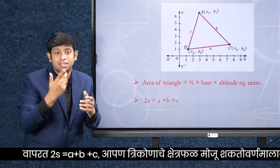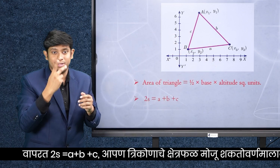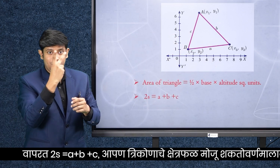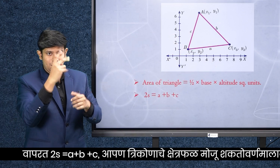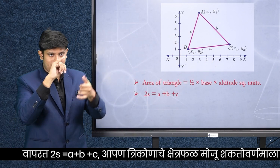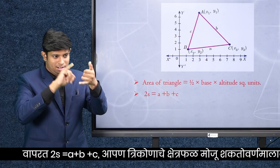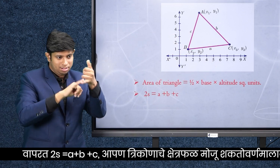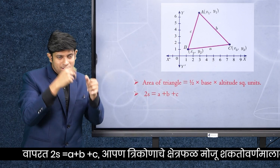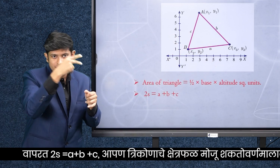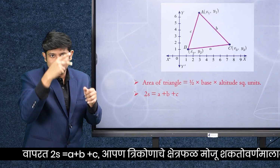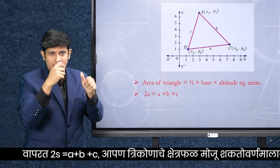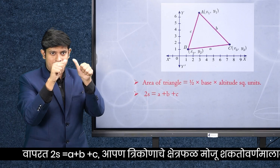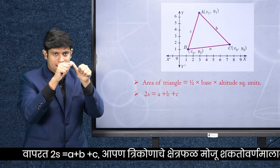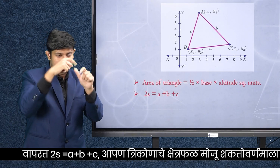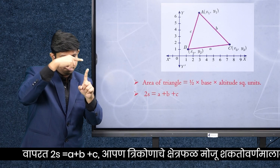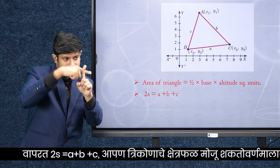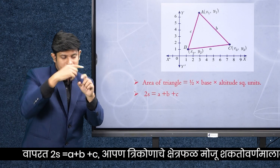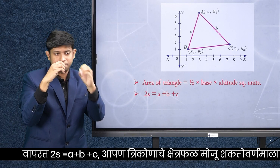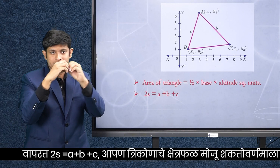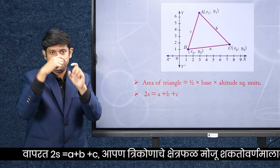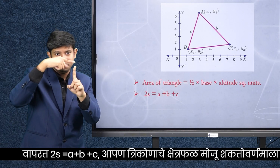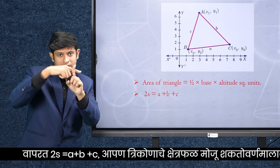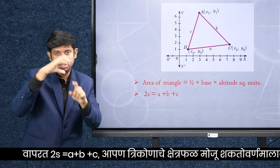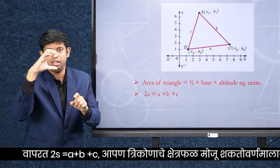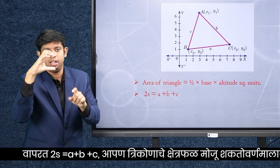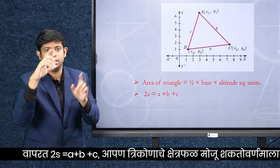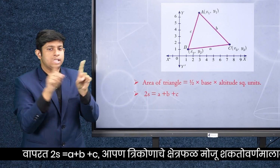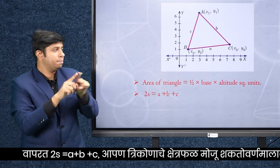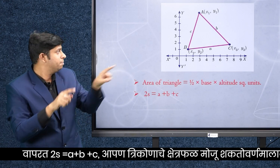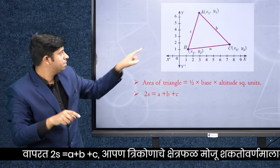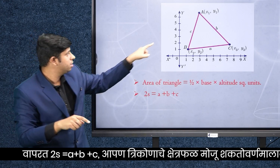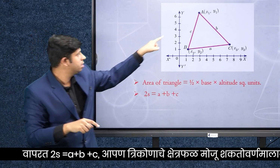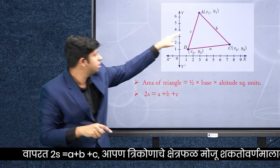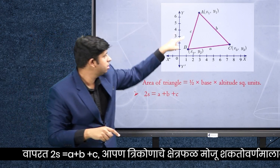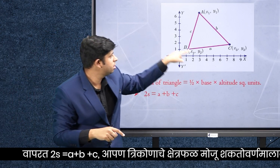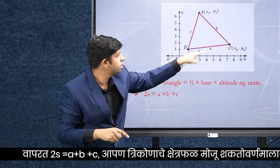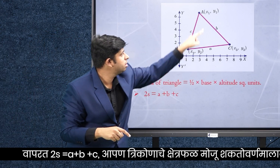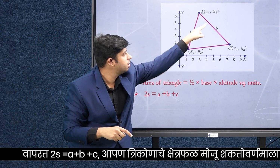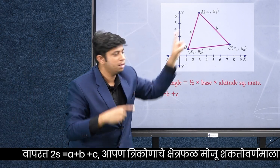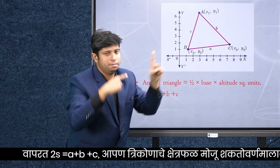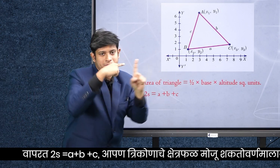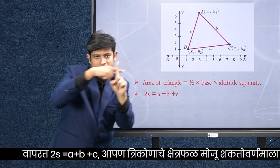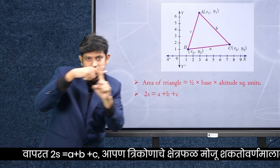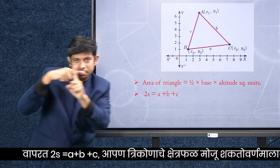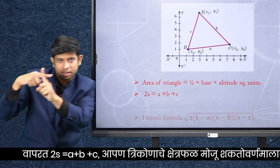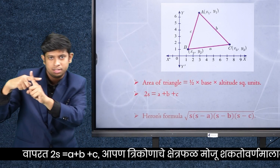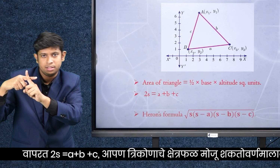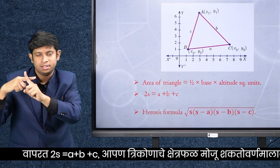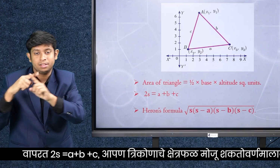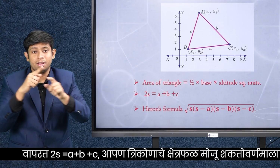वापरत 2S इज इक्वल टू A प्लस B प्लस C त्रिकोणाचा क्षेत्रफळ मोजू शकतो.